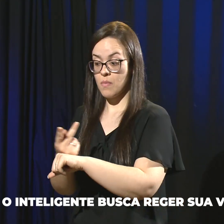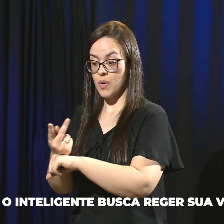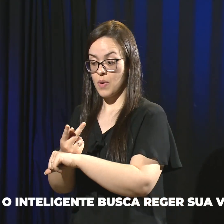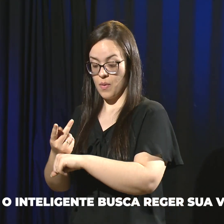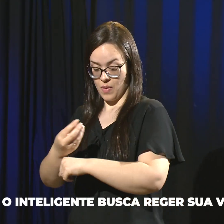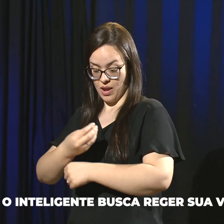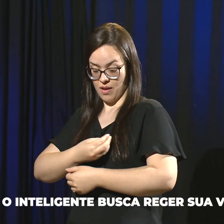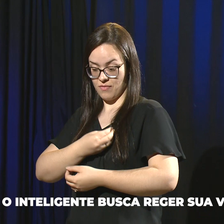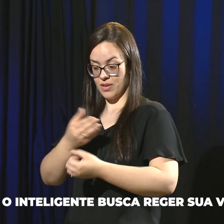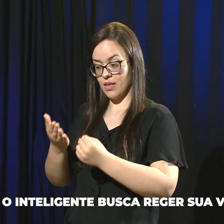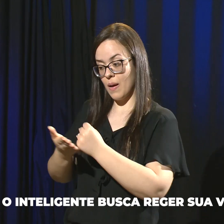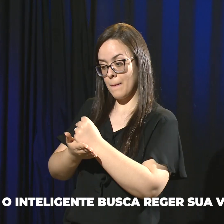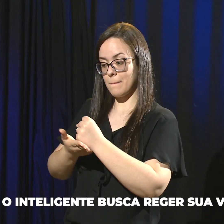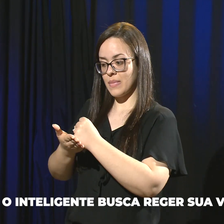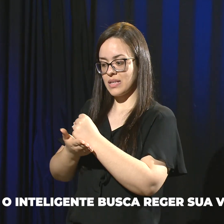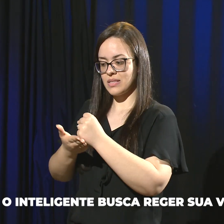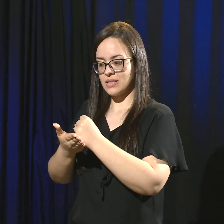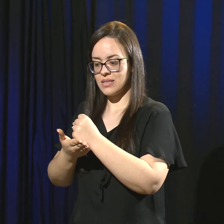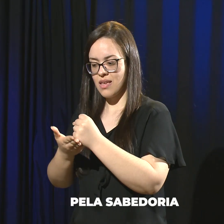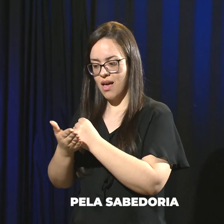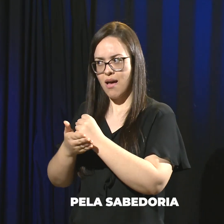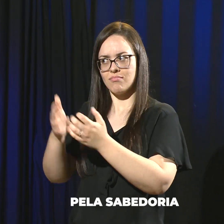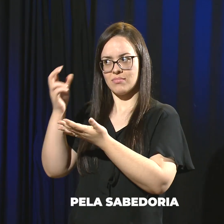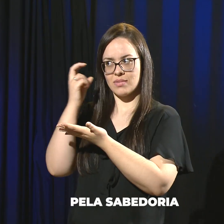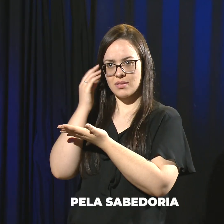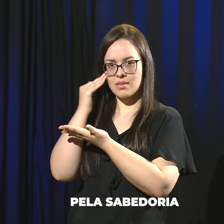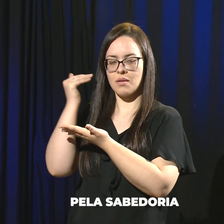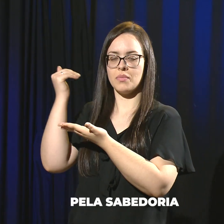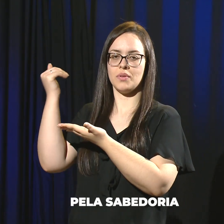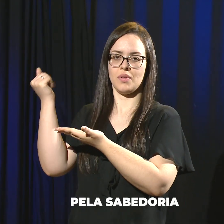busca reger sua vida pela sabedoria